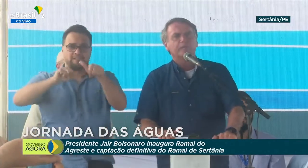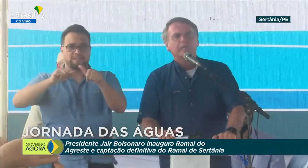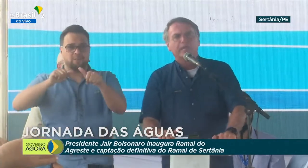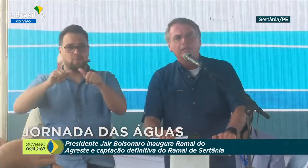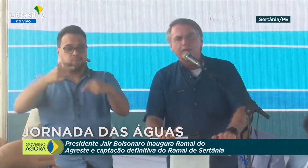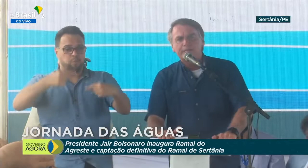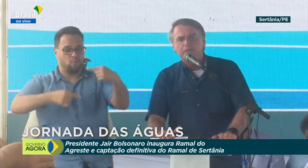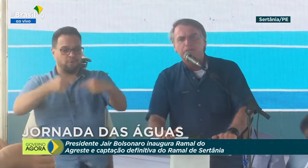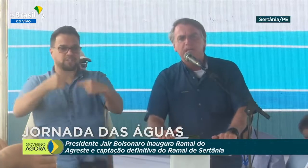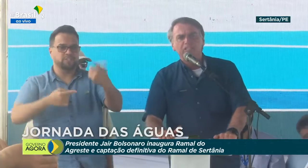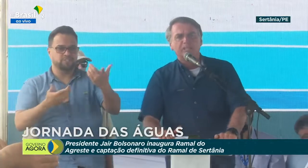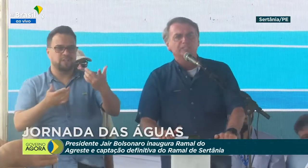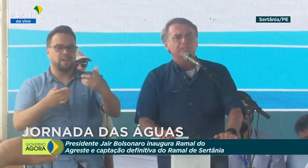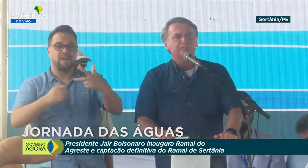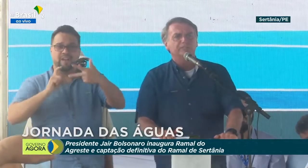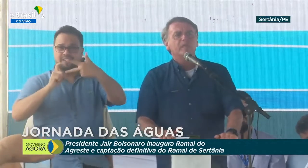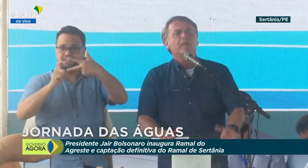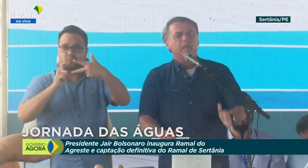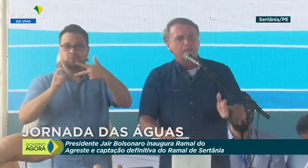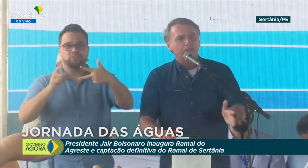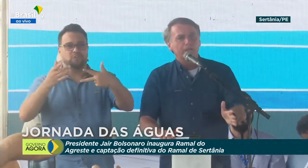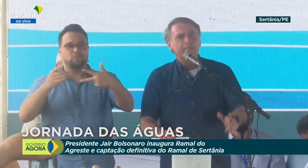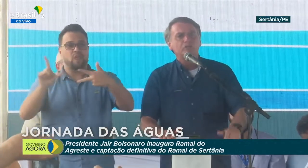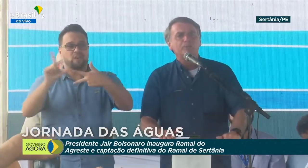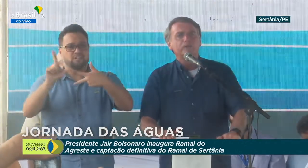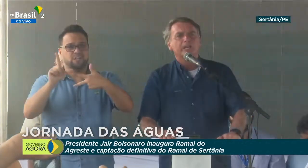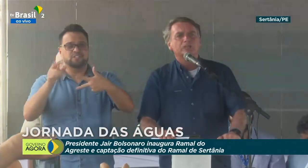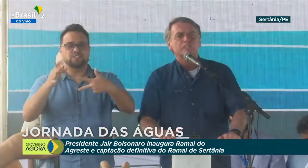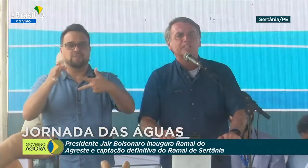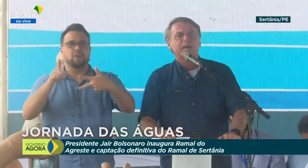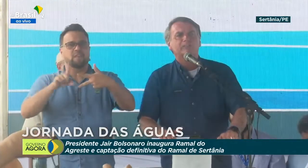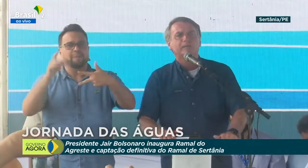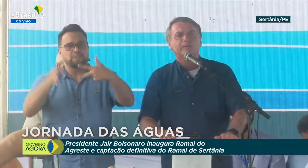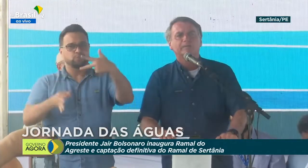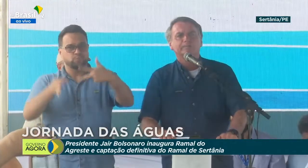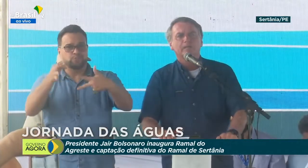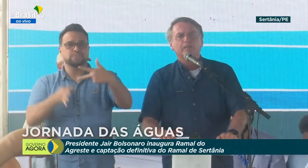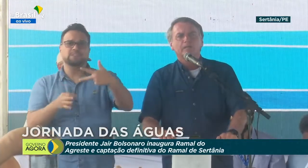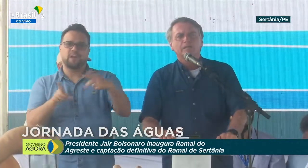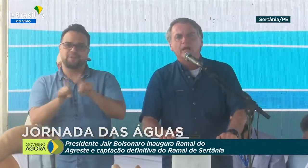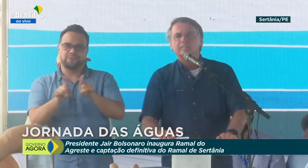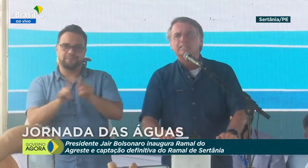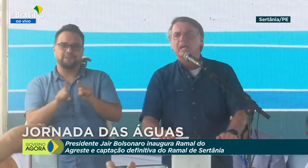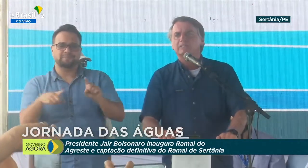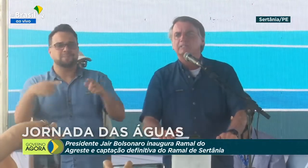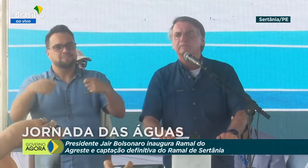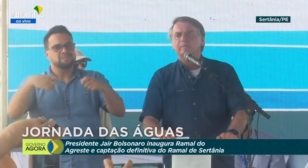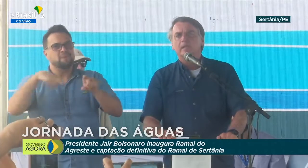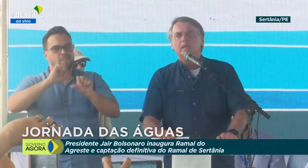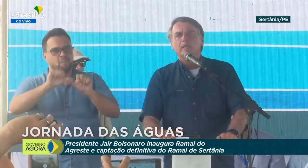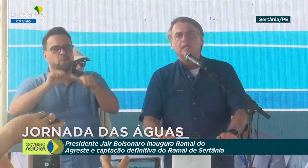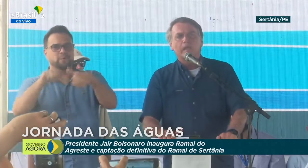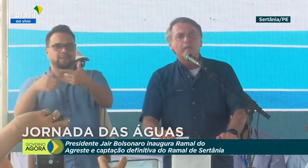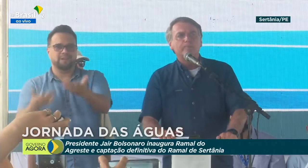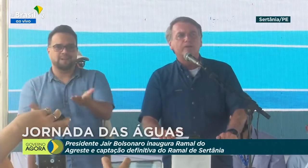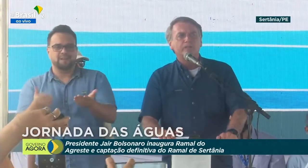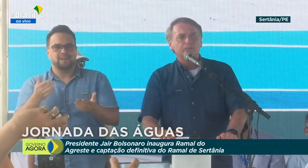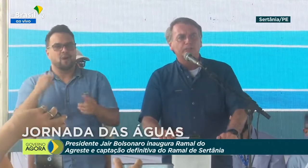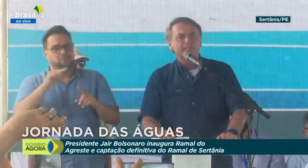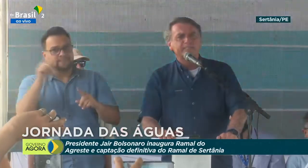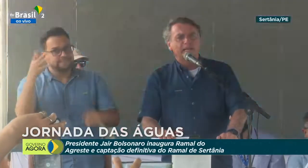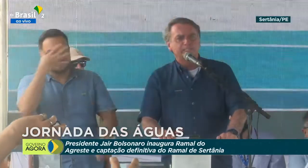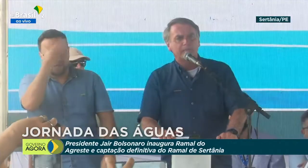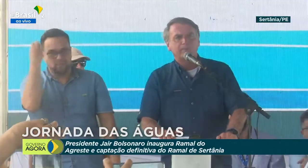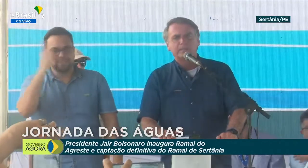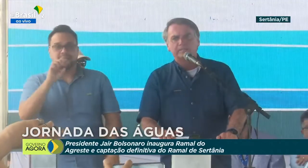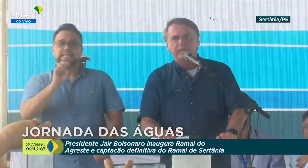executivo, renovação do legislativo, renovação do poder judiciário também. Não se esqueçam, quem